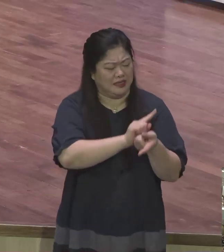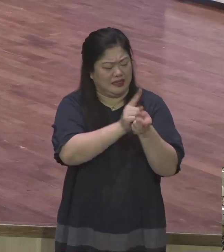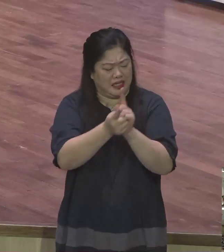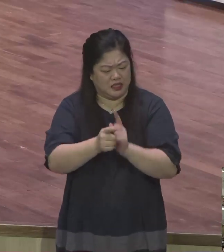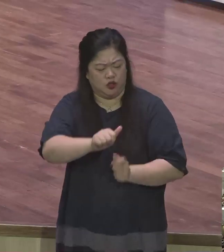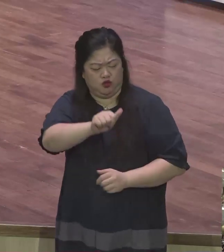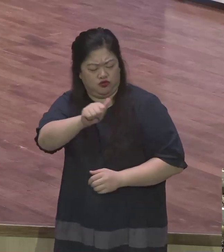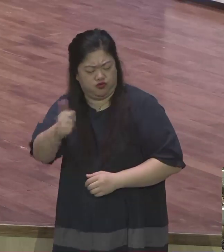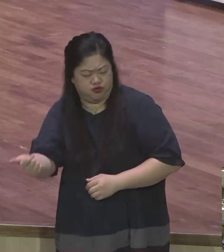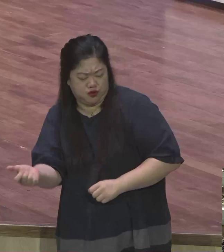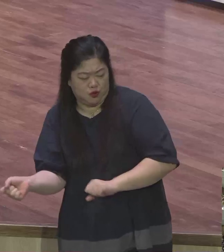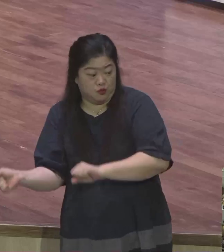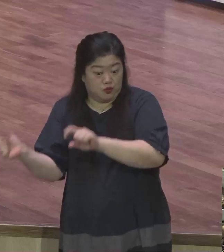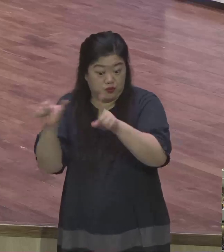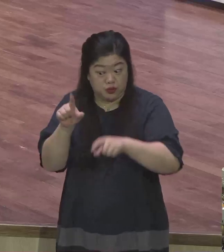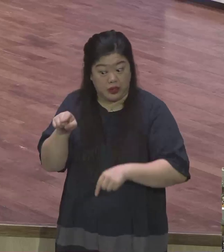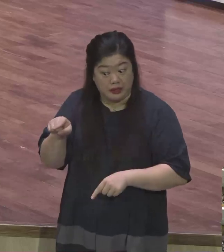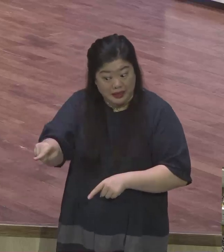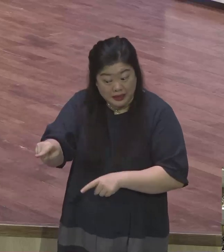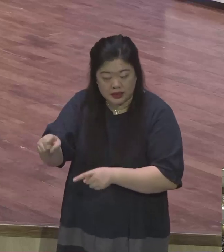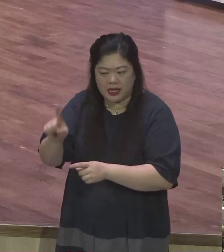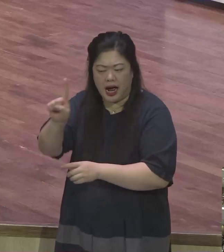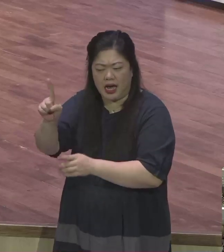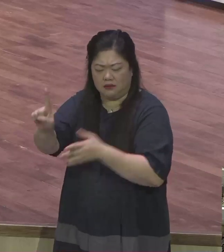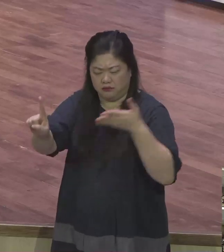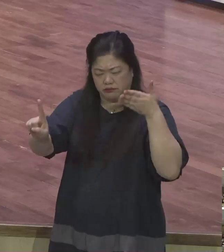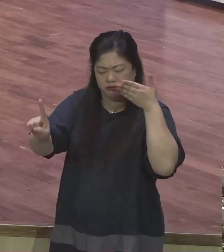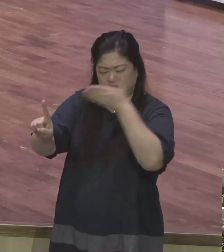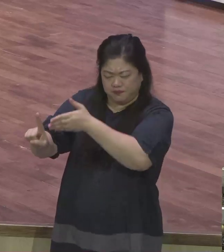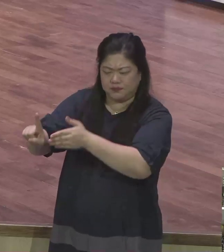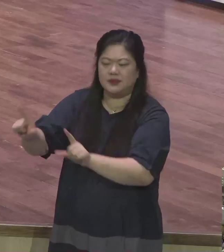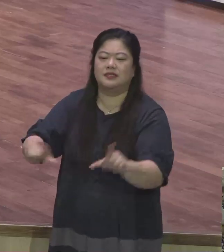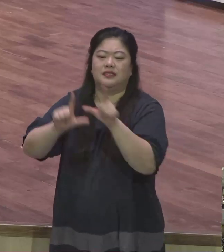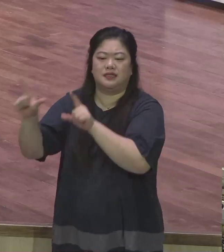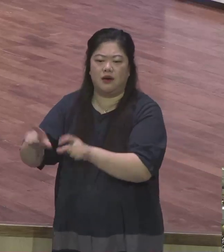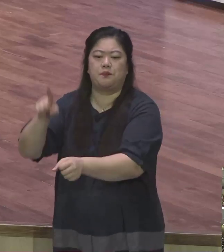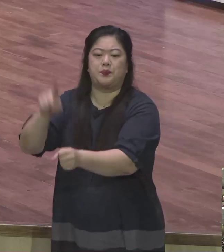죽었다가 다시 살아나신 이를 위하여 살게 하려 하십니다.